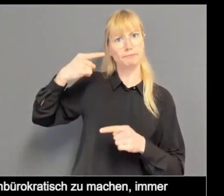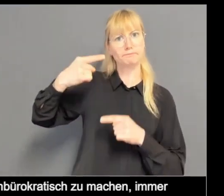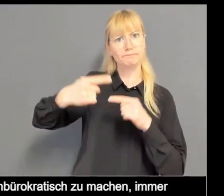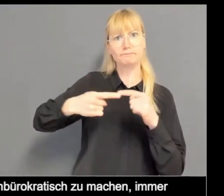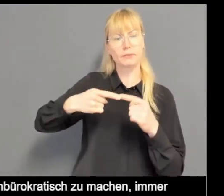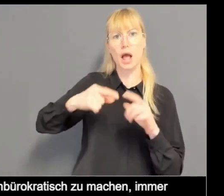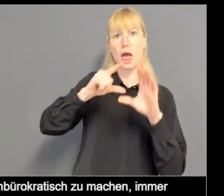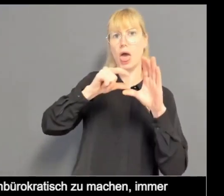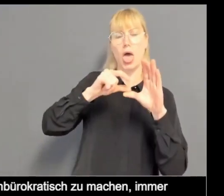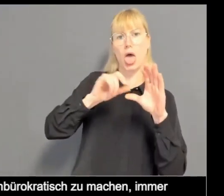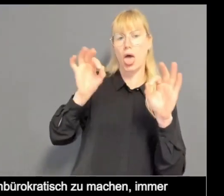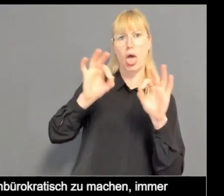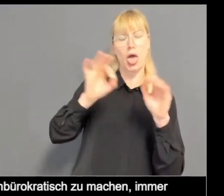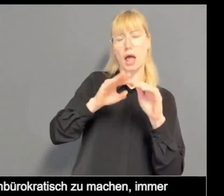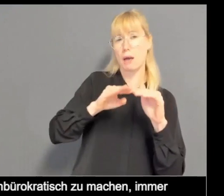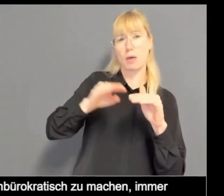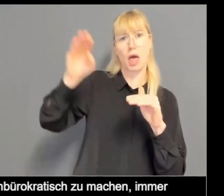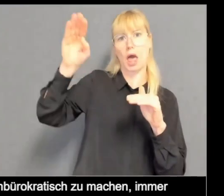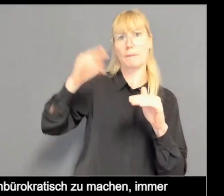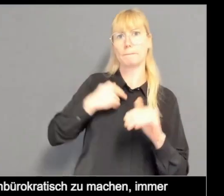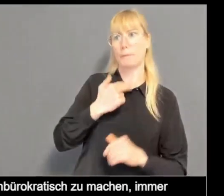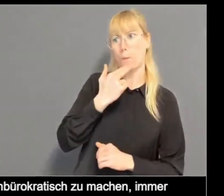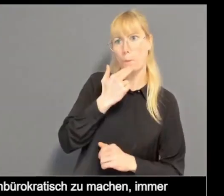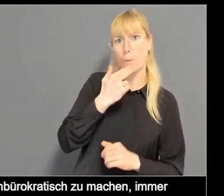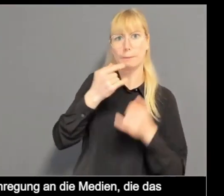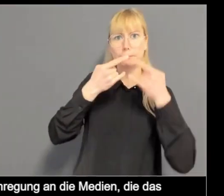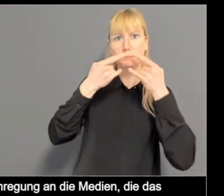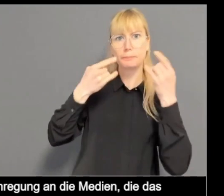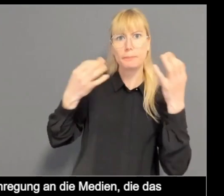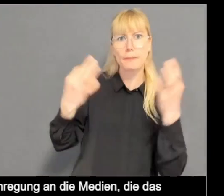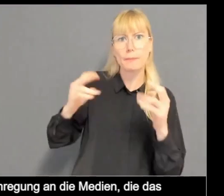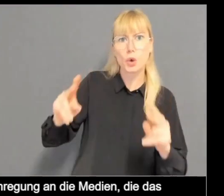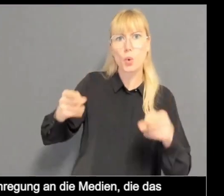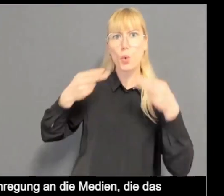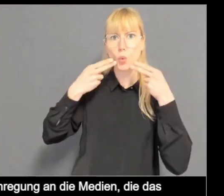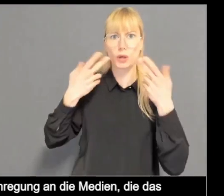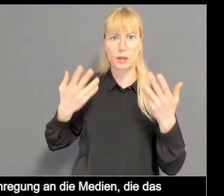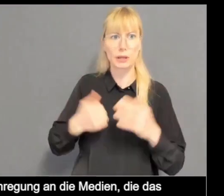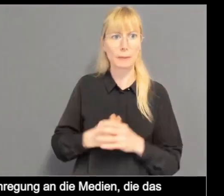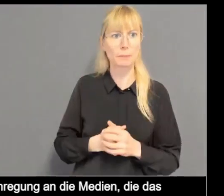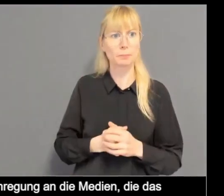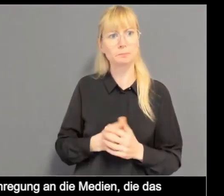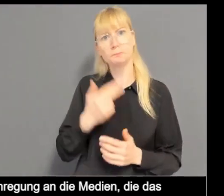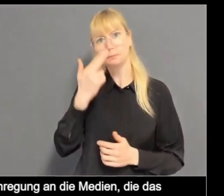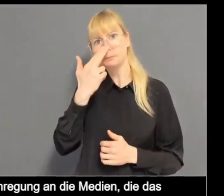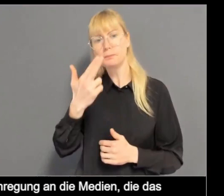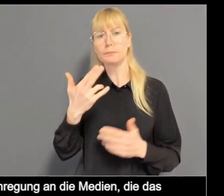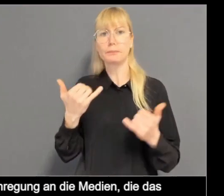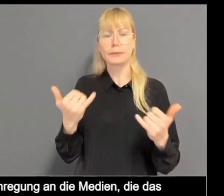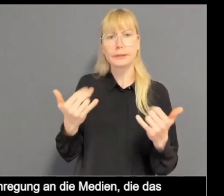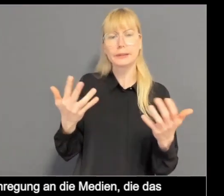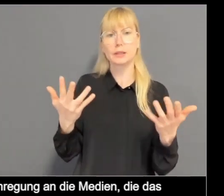angewendet werden könnten, vielleicht auch, Sie haben gesagt, bayernweit in allen Landkreisen. Mir erschließt sich der Sinn nicht ganz, warum